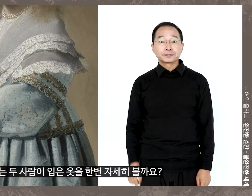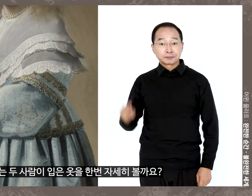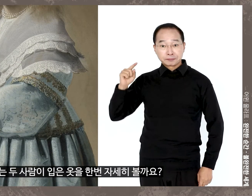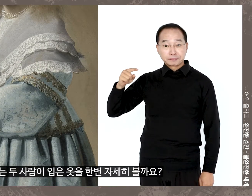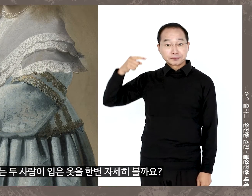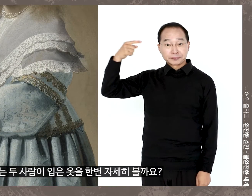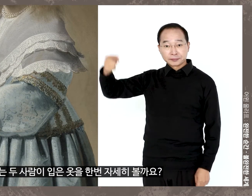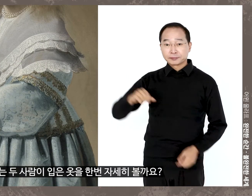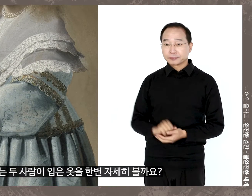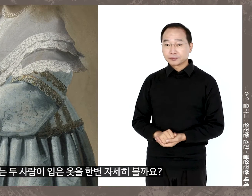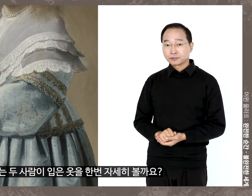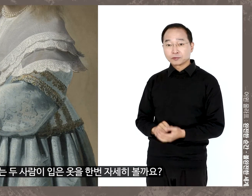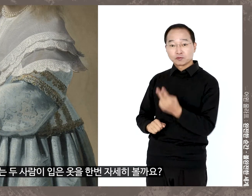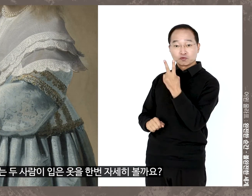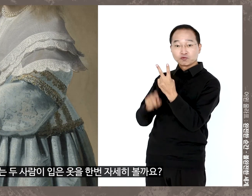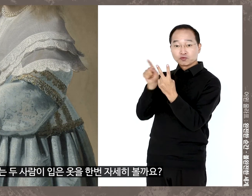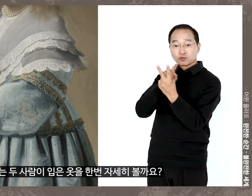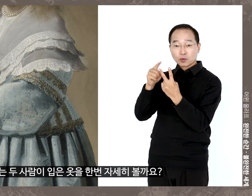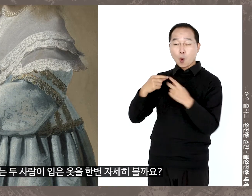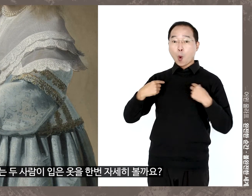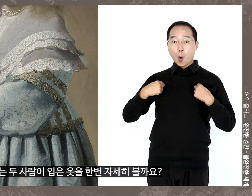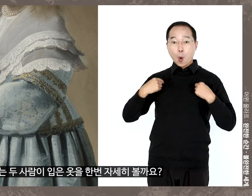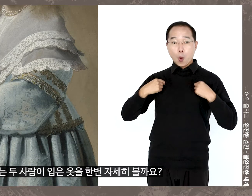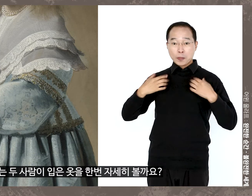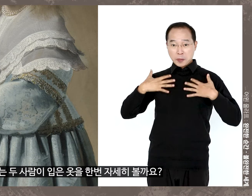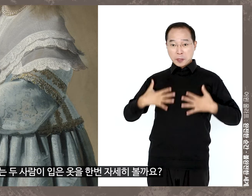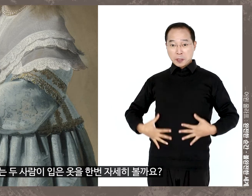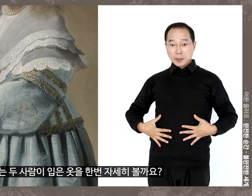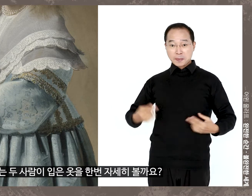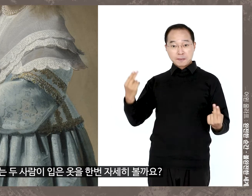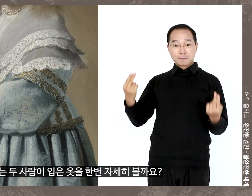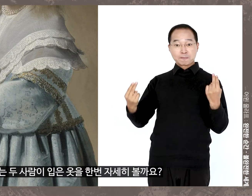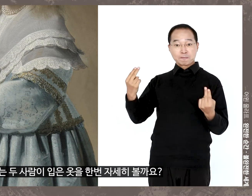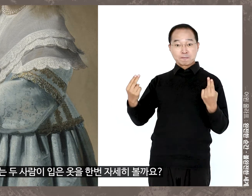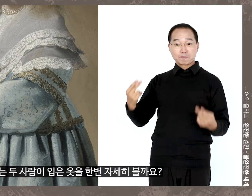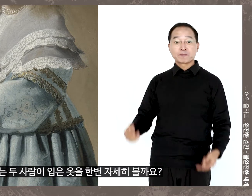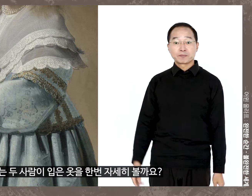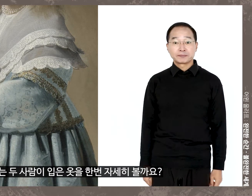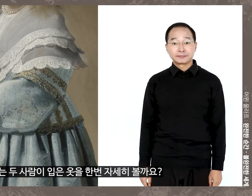이번에는 두 사람이 입은 옷을 한번 자세히 볼까요?